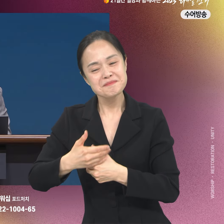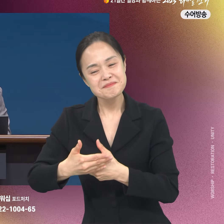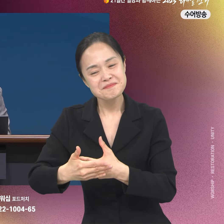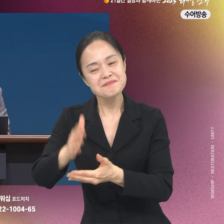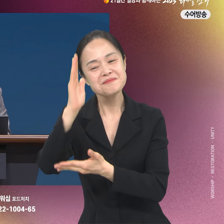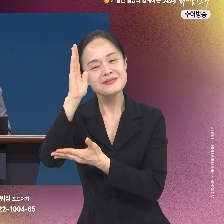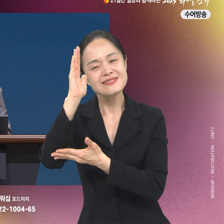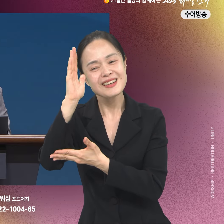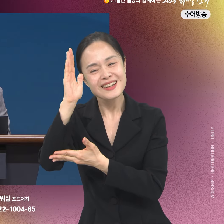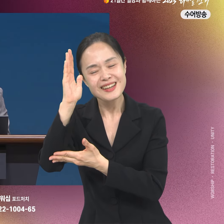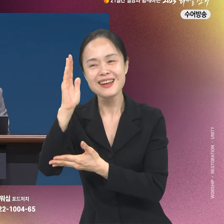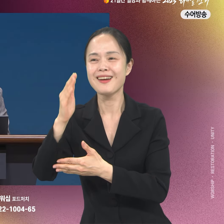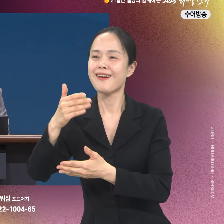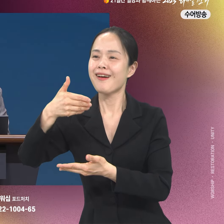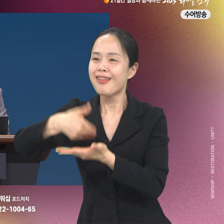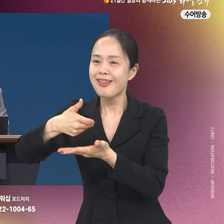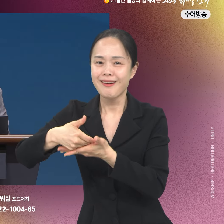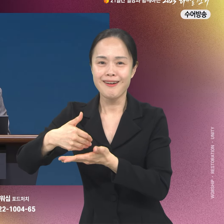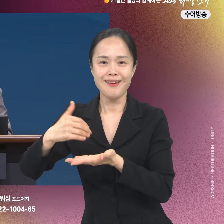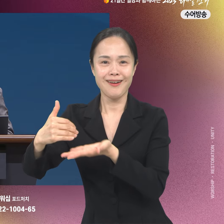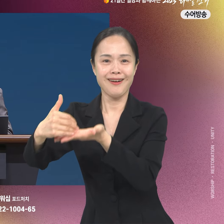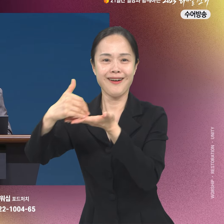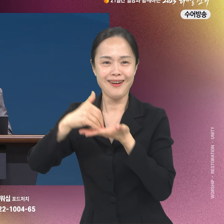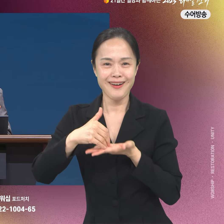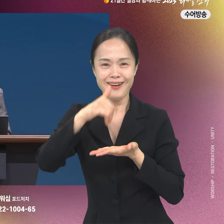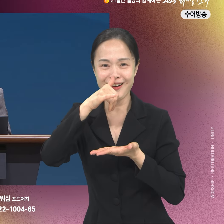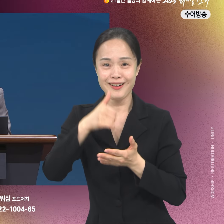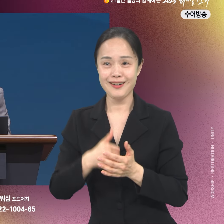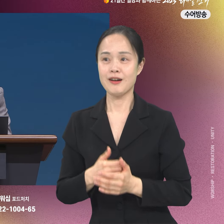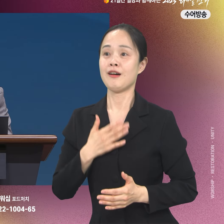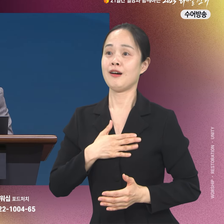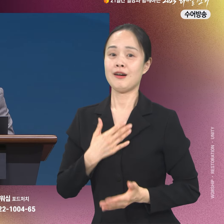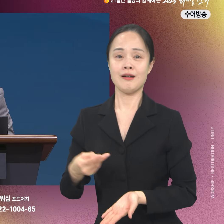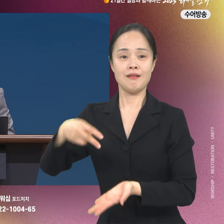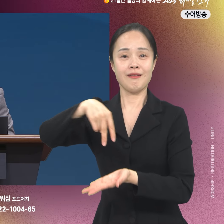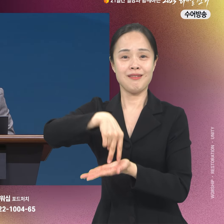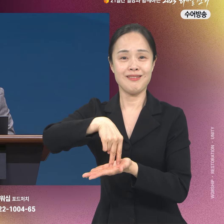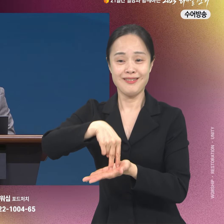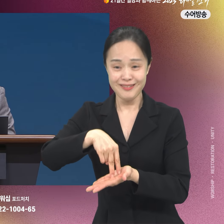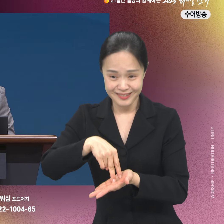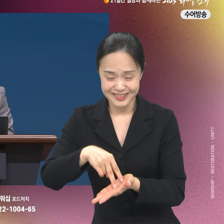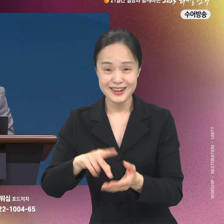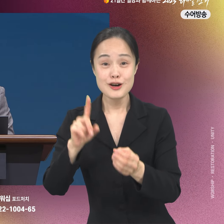재단에 가서 불교 신자들 앞에서 주님에 대해서 설명하게 될 겁니다.